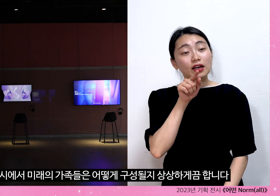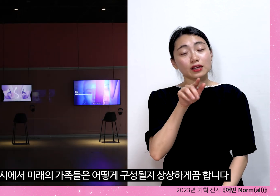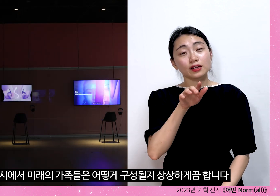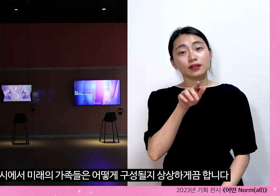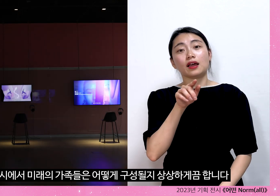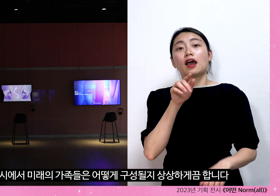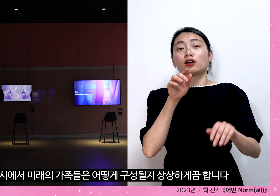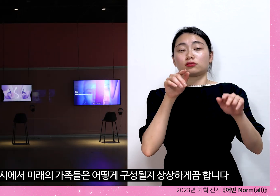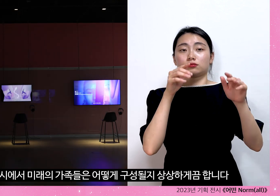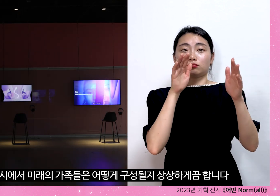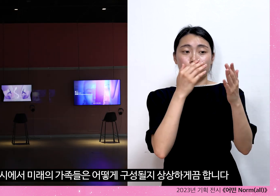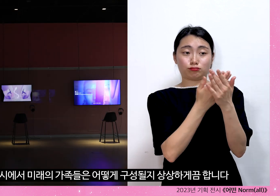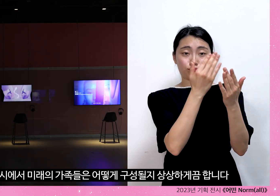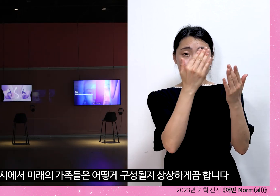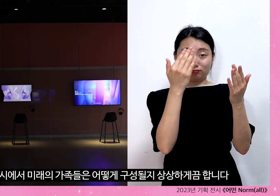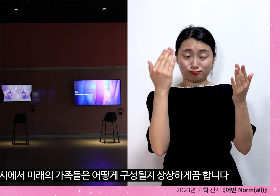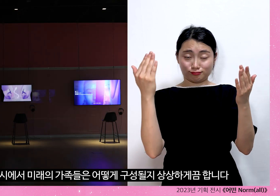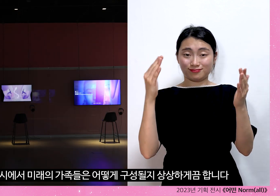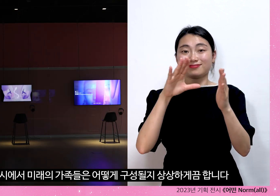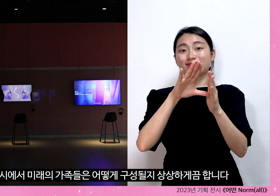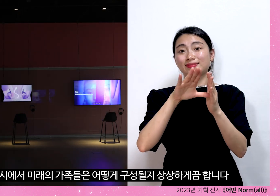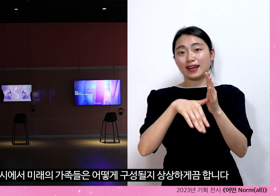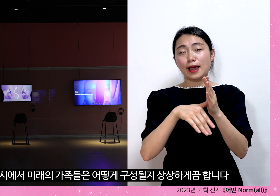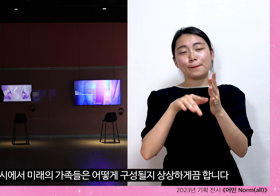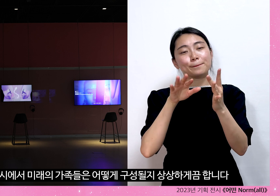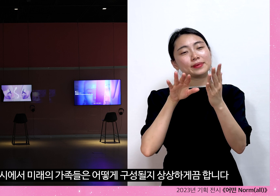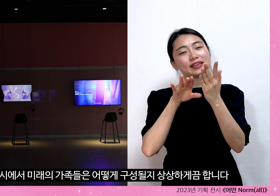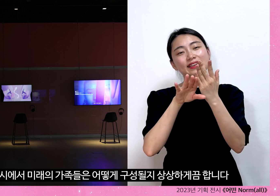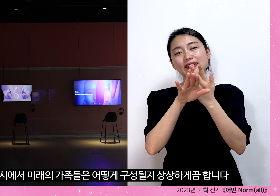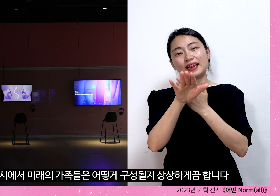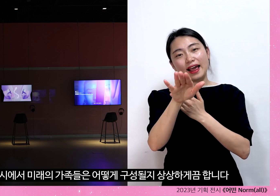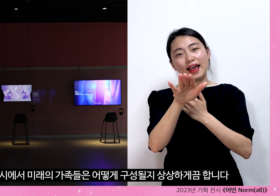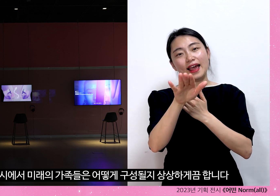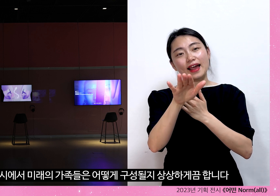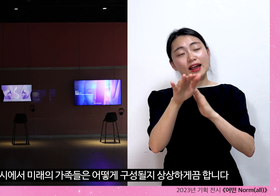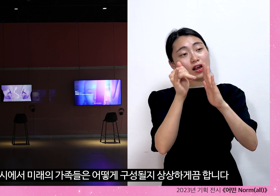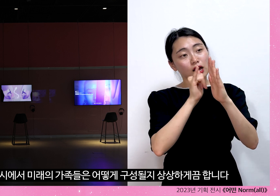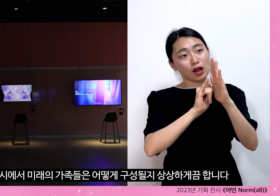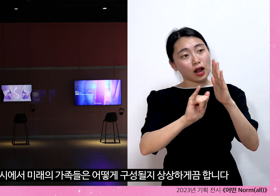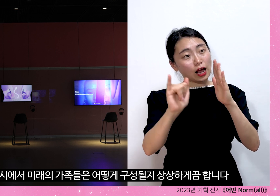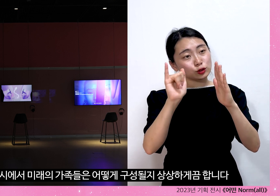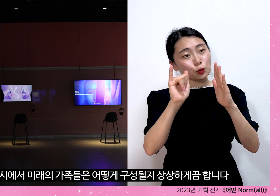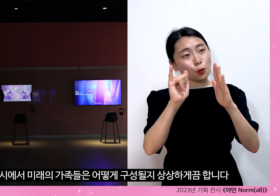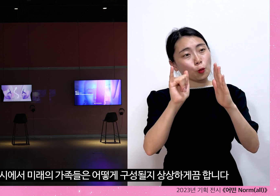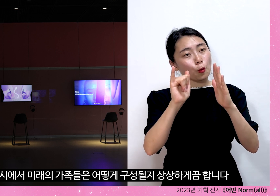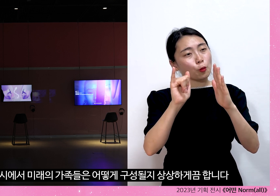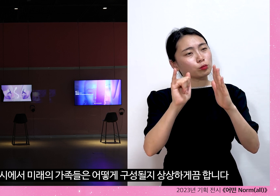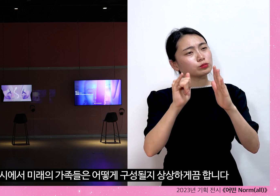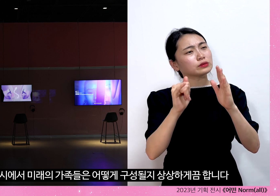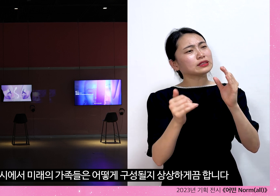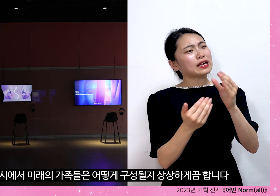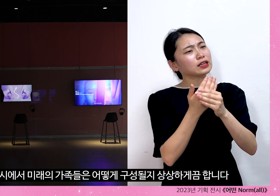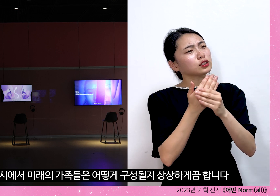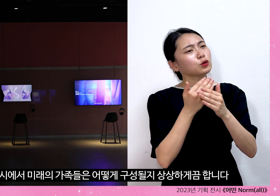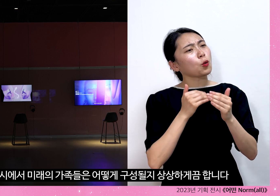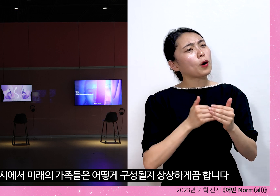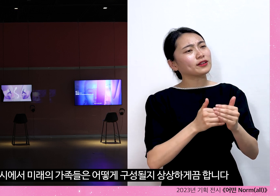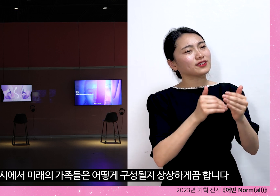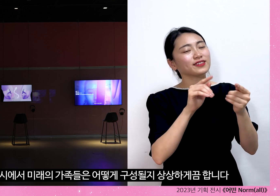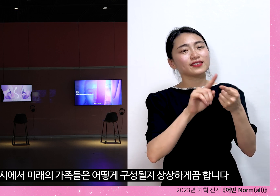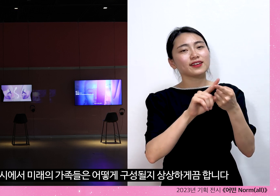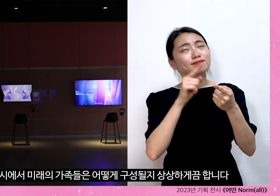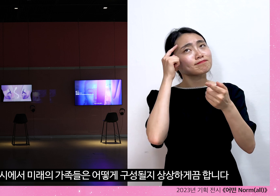업체는 이번 전시에서 미래의 가족들은 어떻게 구성될지 상상하게끔 합니다.